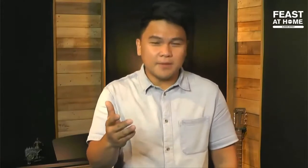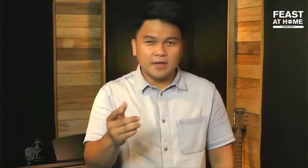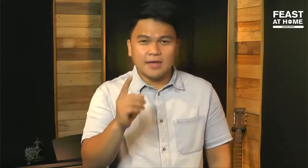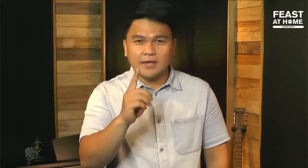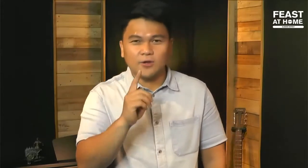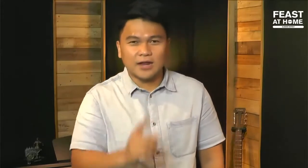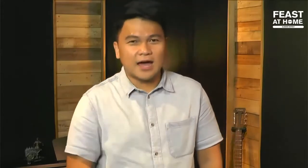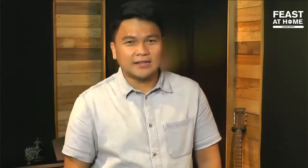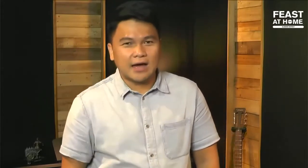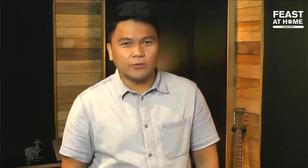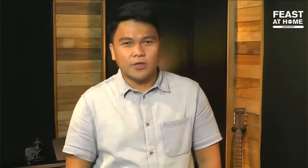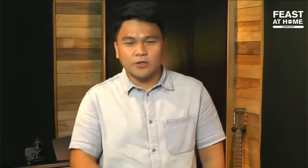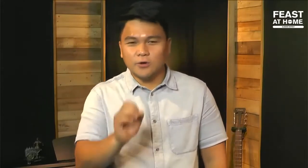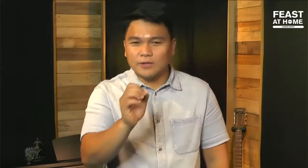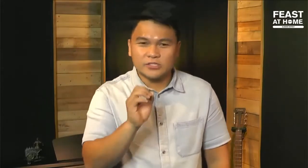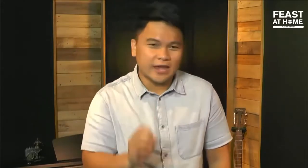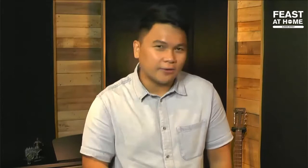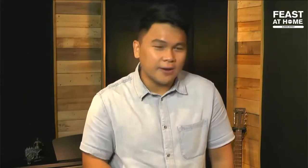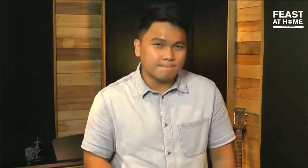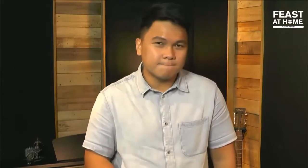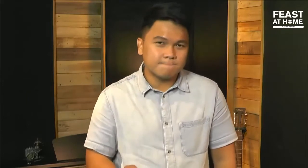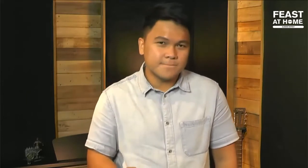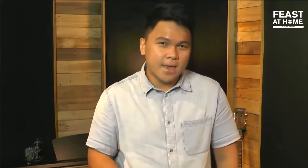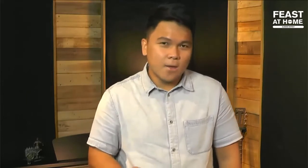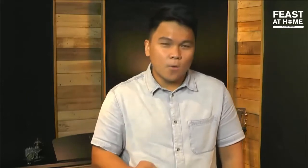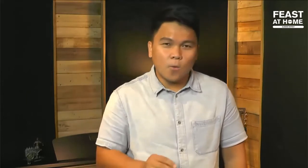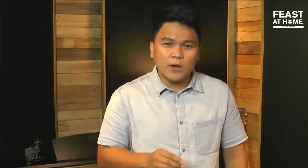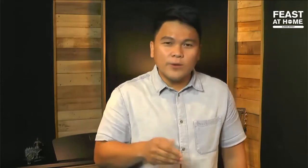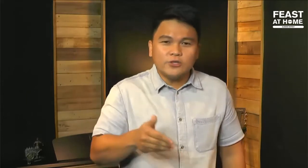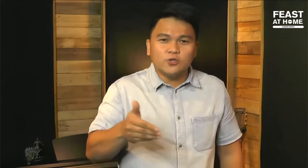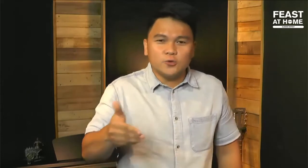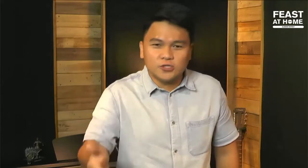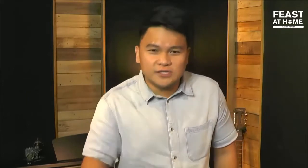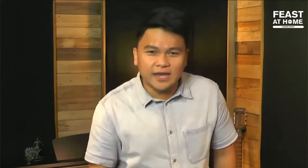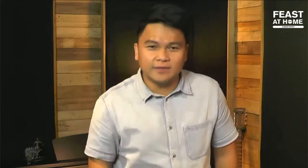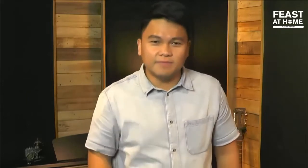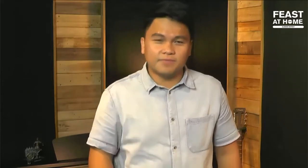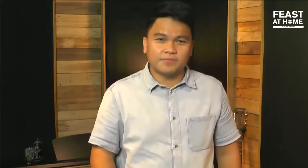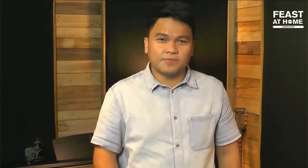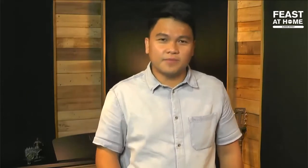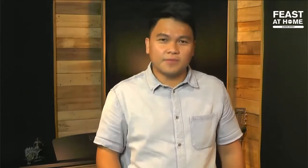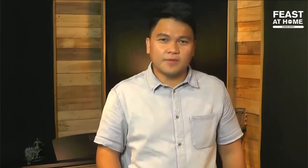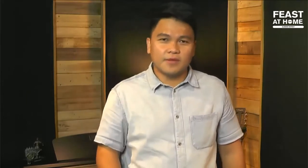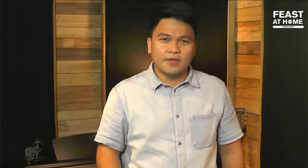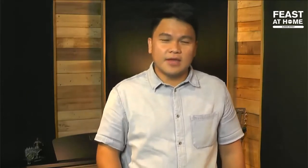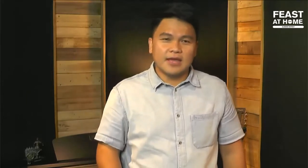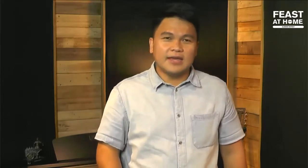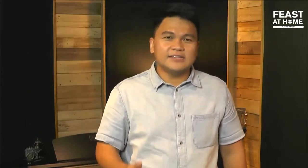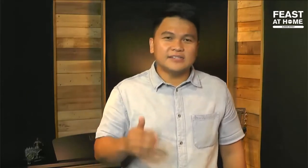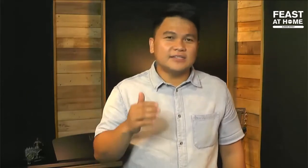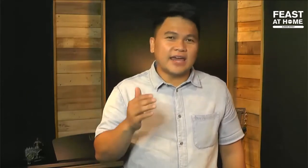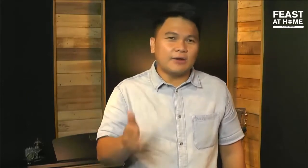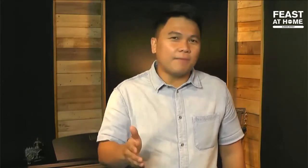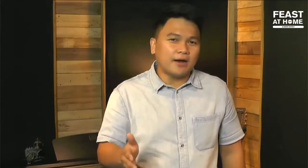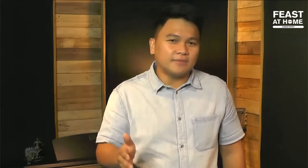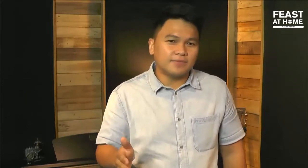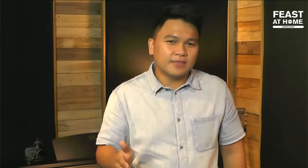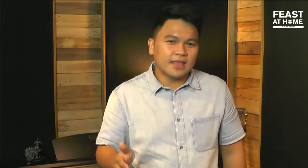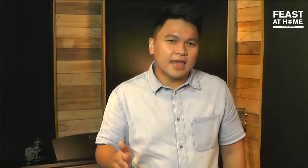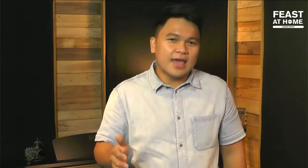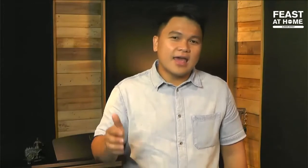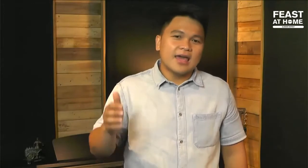following me? Itong nakakatakot. You know what's scary? When we choose sin, here's the scary